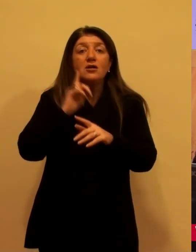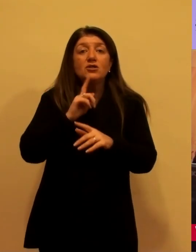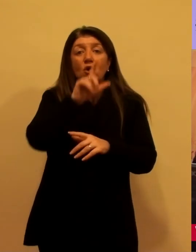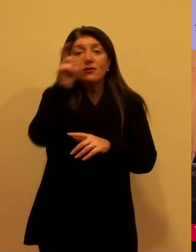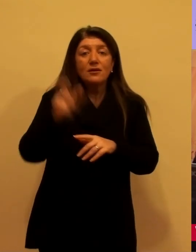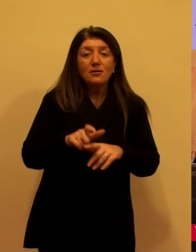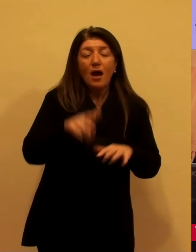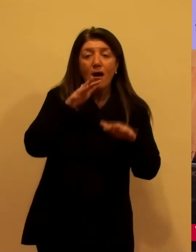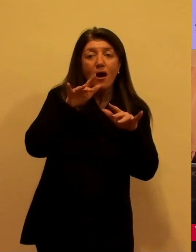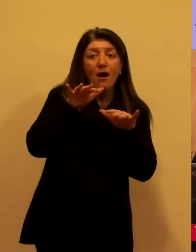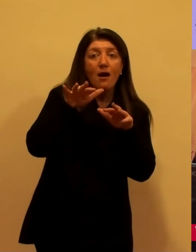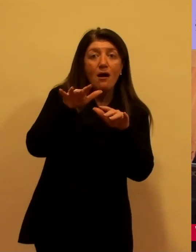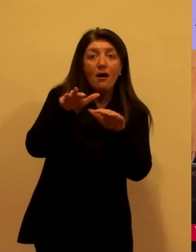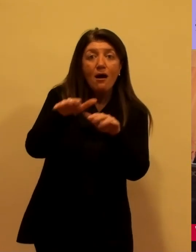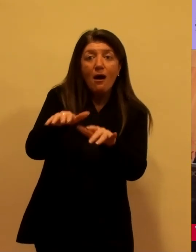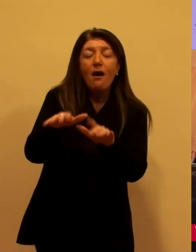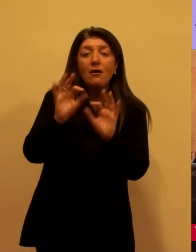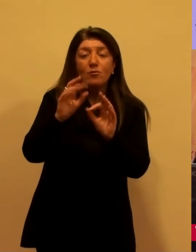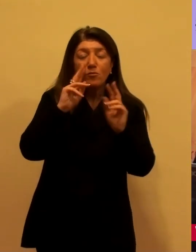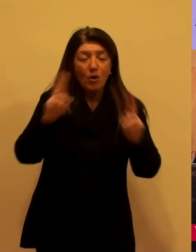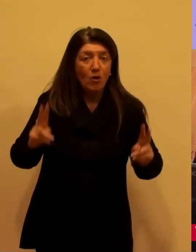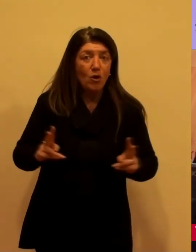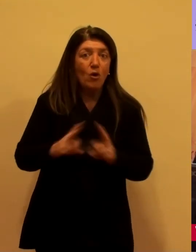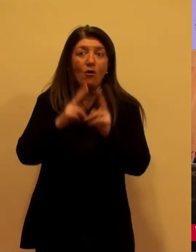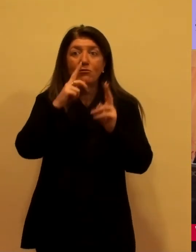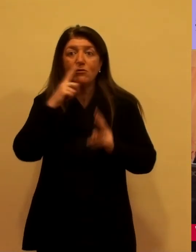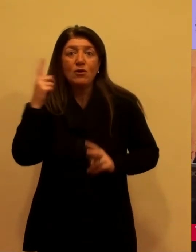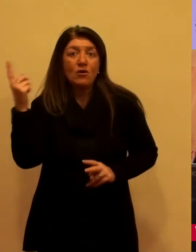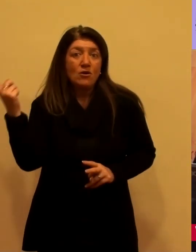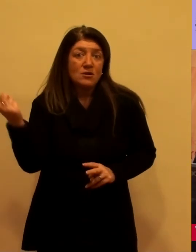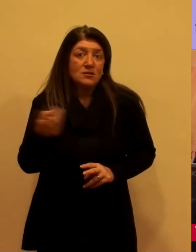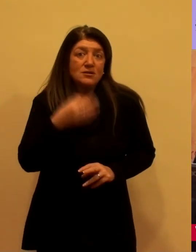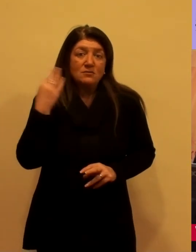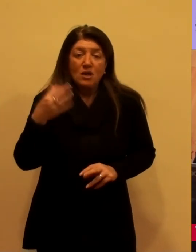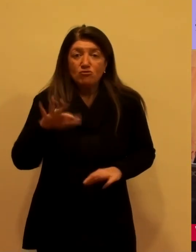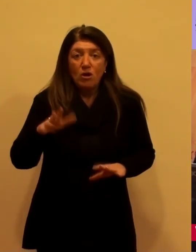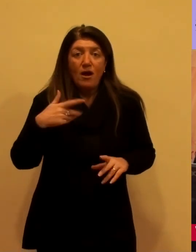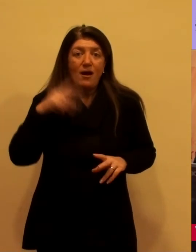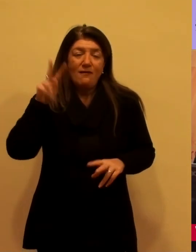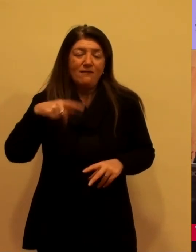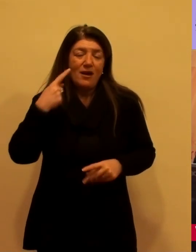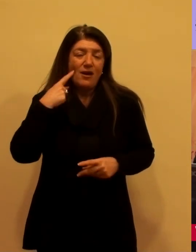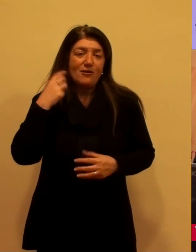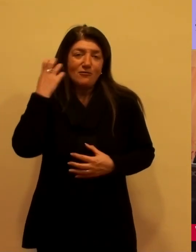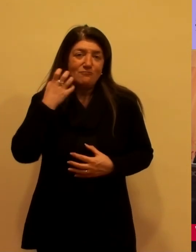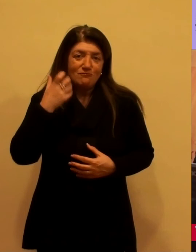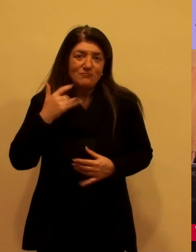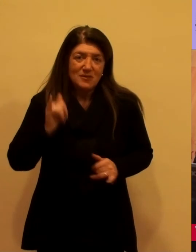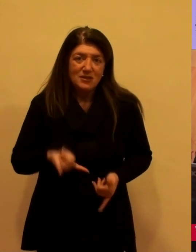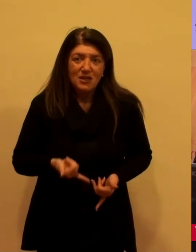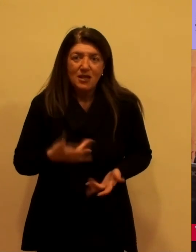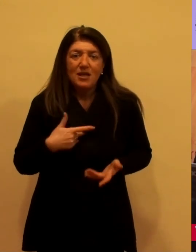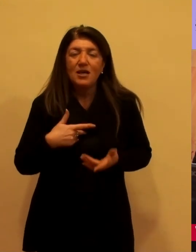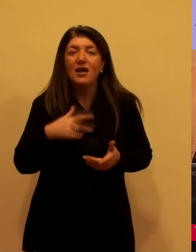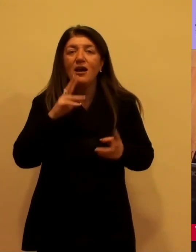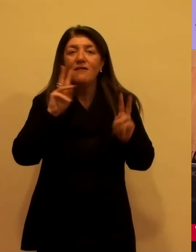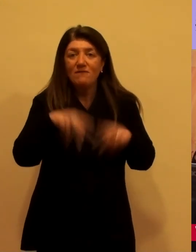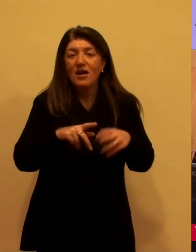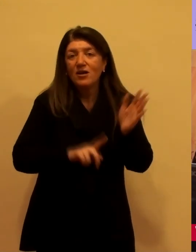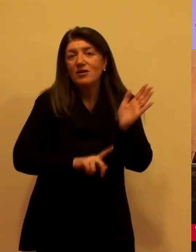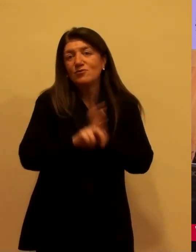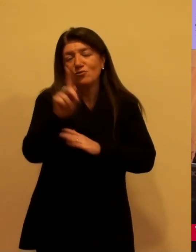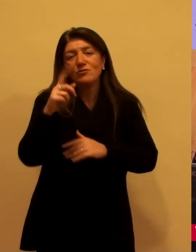per partecipare a questo evento così speciale, quindi sicuramente ne siamo molto fieri. Diciamo che il riscontro è stato ottimo,